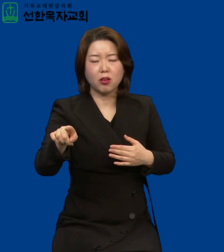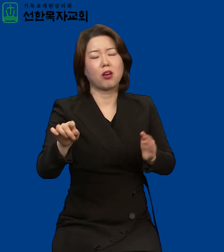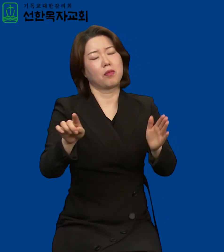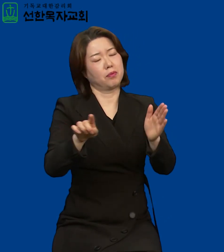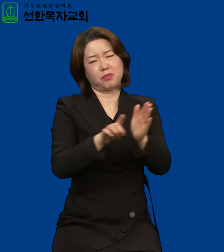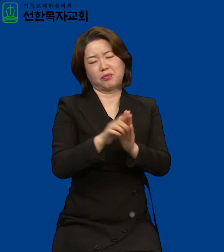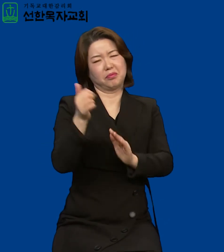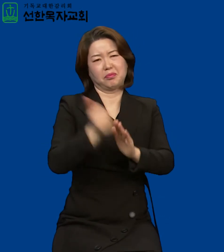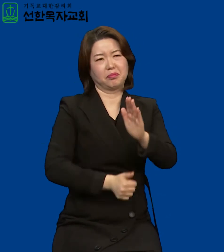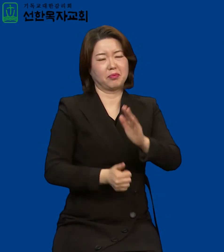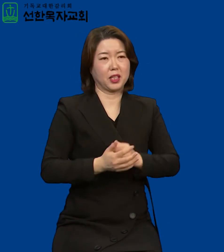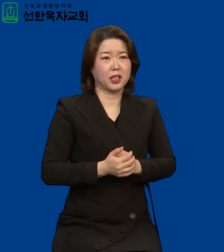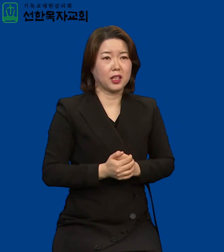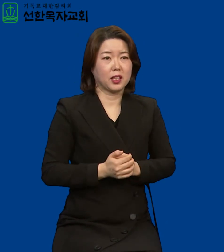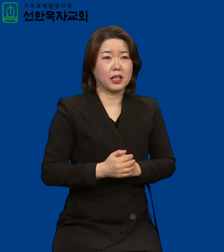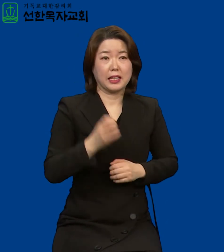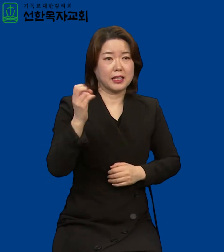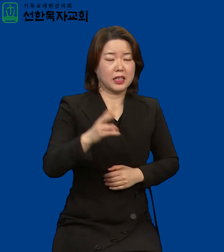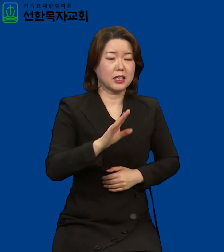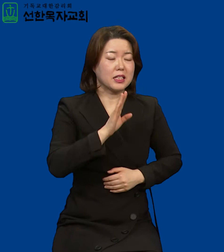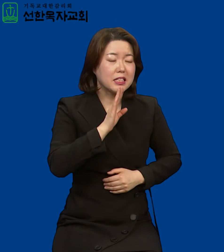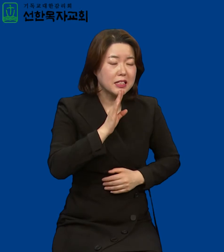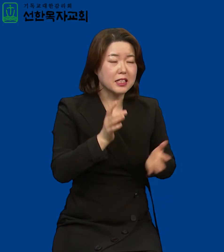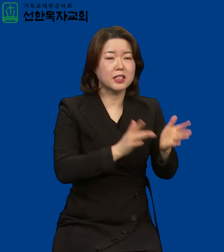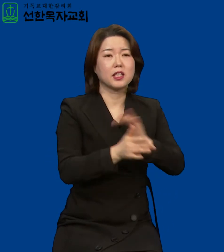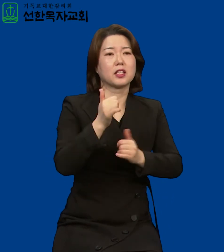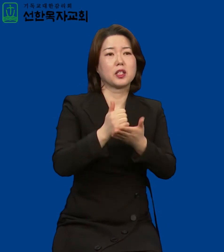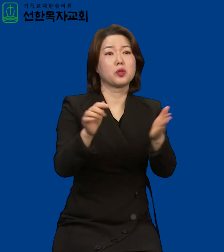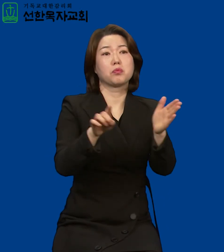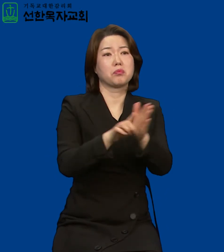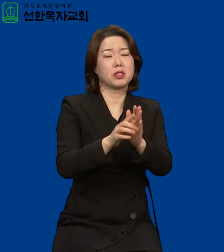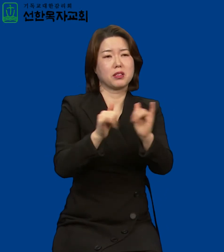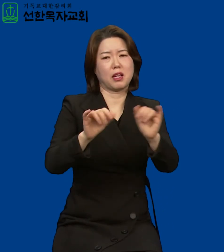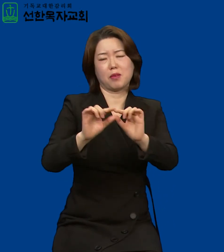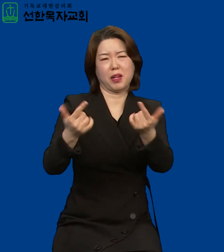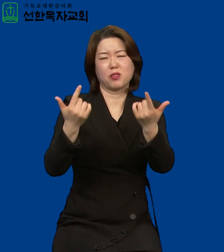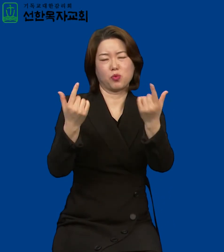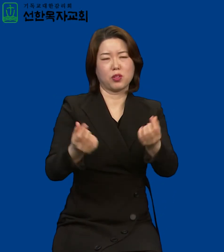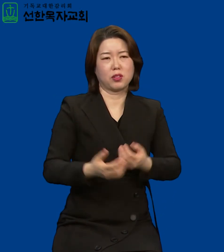실격자입니다. 다시 말하면 진짜 예수 믿는 사람은 아니라 그 말입니다.